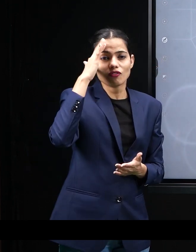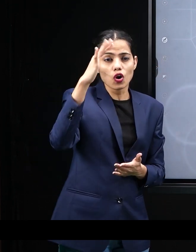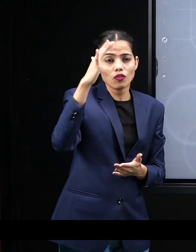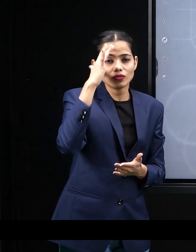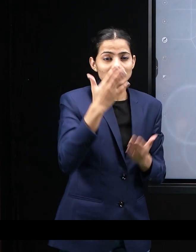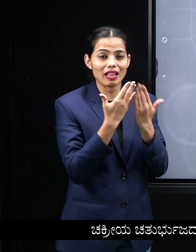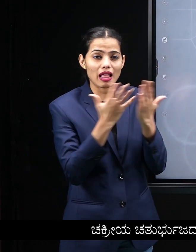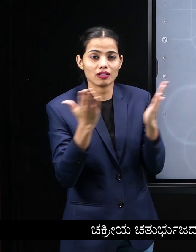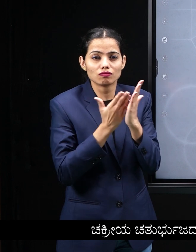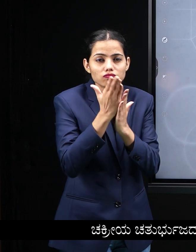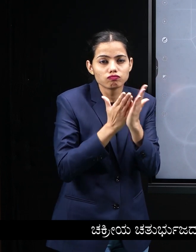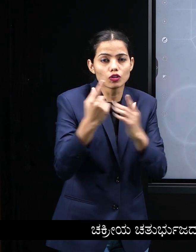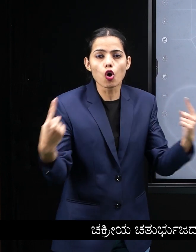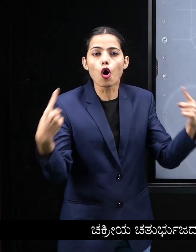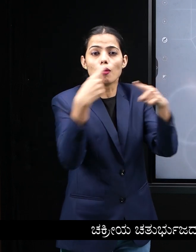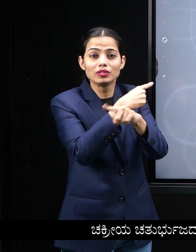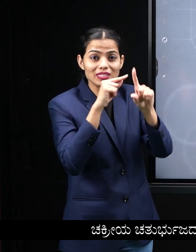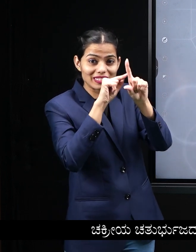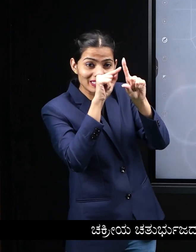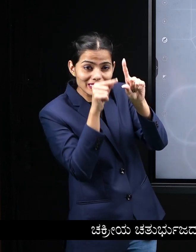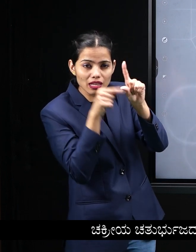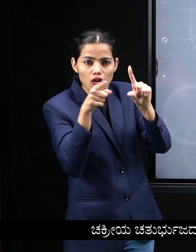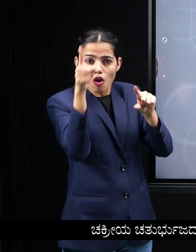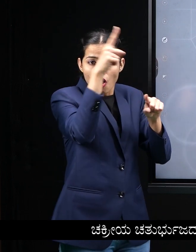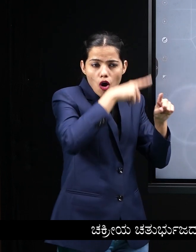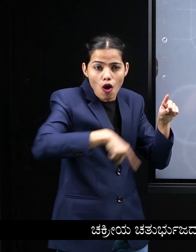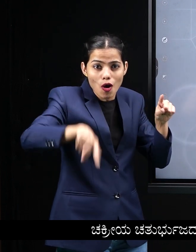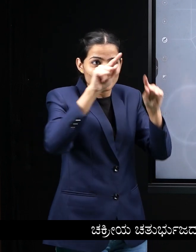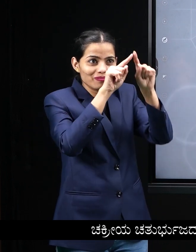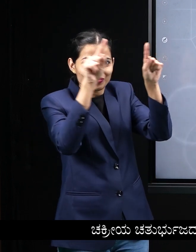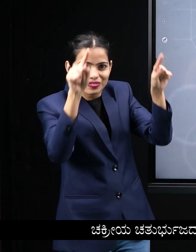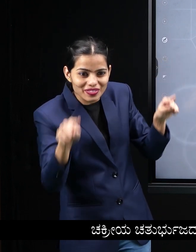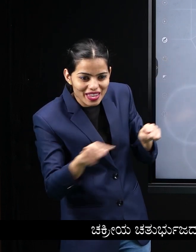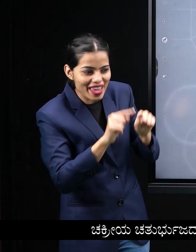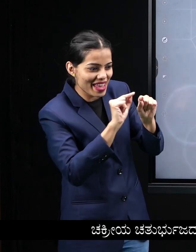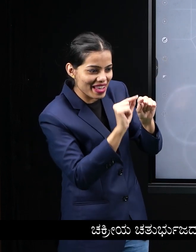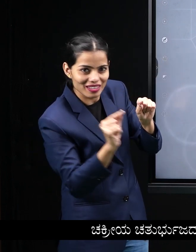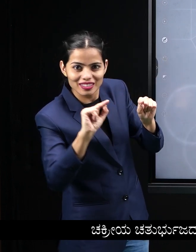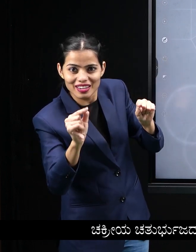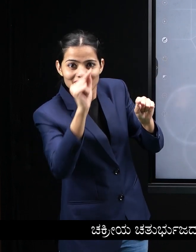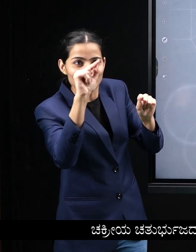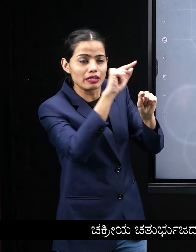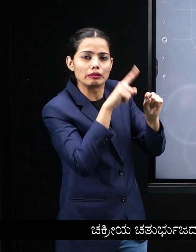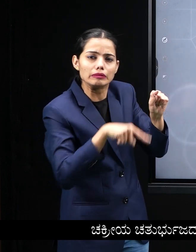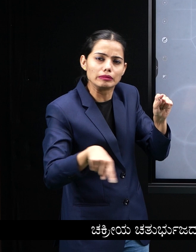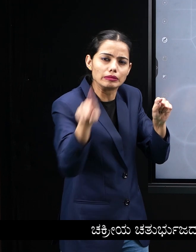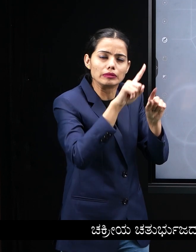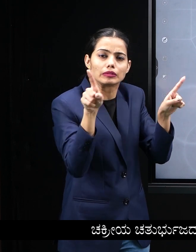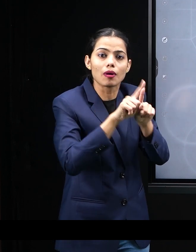ಪ್ರಮೇಯ: ಚಕ್ರೀಯ ಚತುರ್ಭುಜದ ಯಾವುದೇ ಜೋಡಿ ವಿರುದ್ಧ ಕೋನಗಳು 180 ಡಿಗ್ರಿ ಮೊತ್ತವನ್ನು